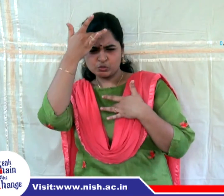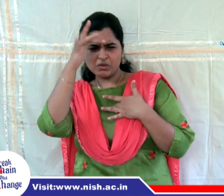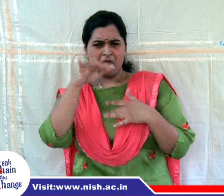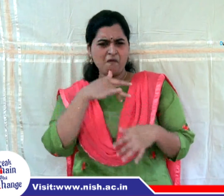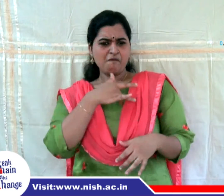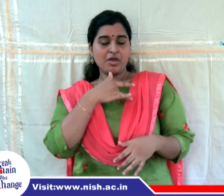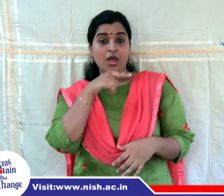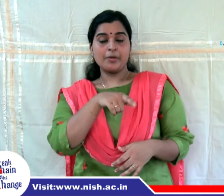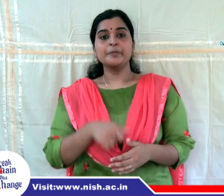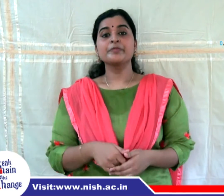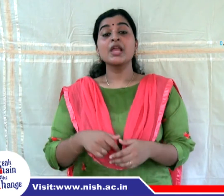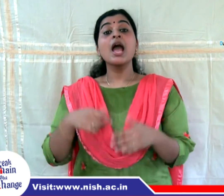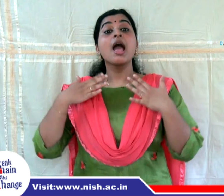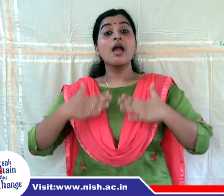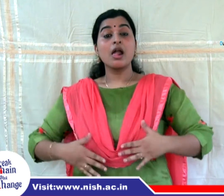പ്രവർത്തകരെ അറിയിക്കുക.